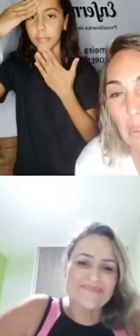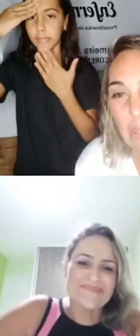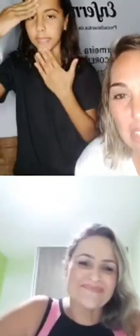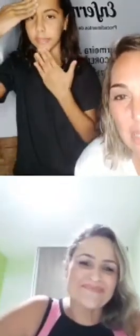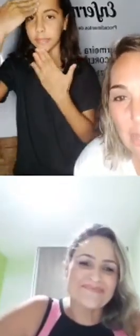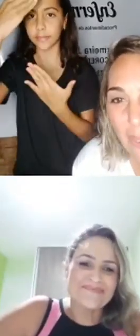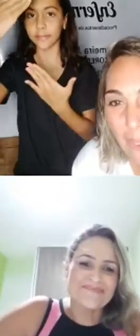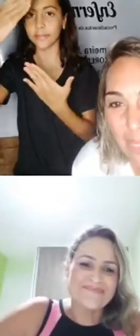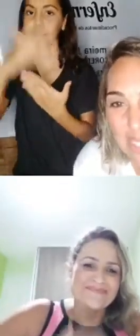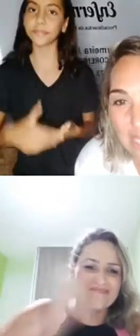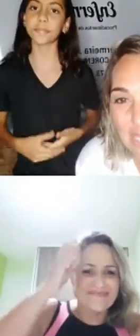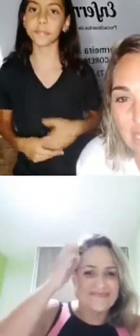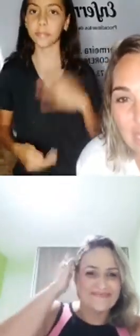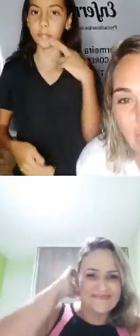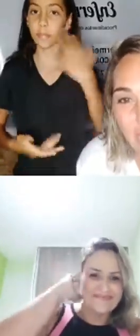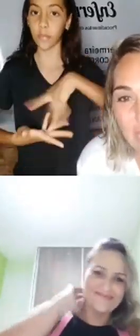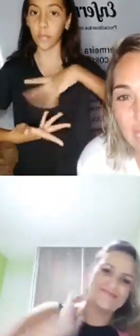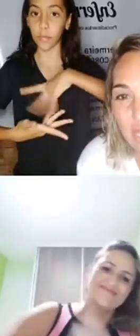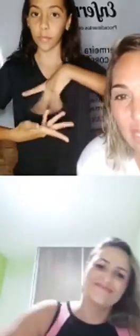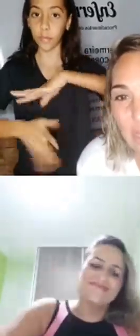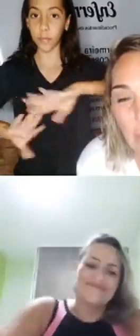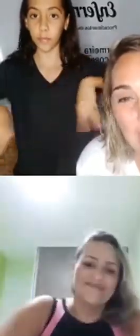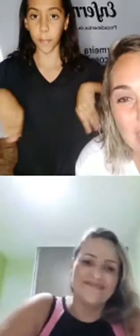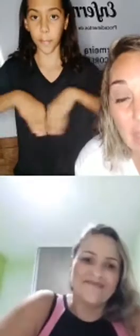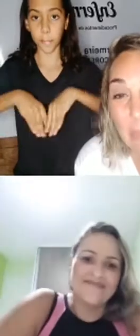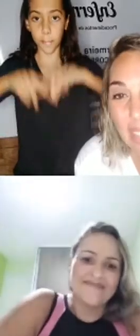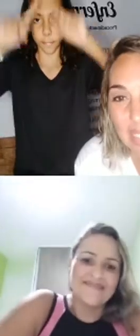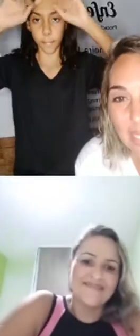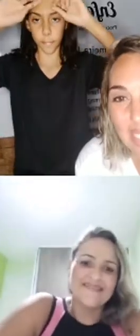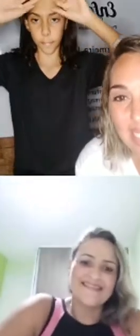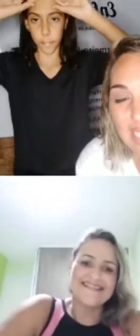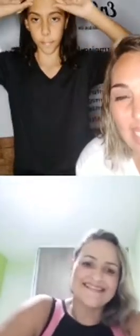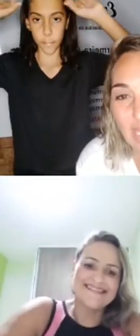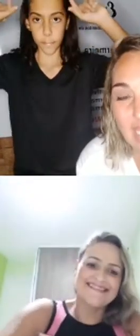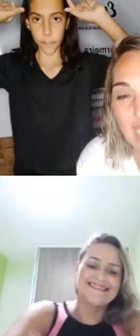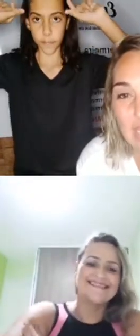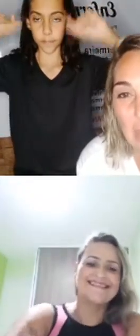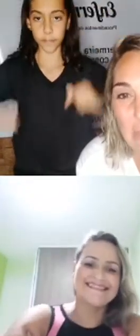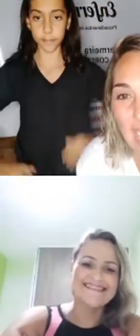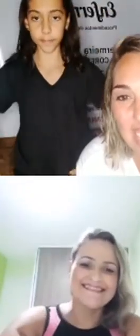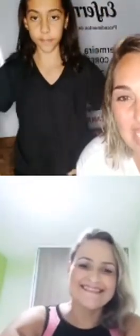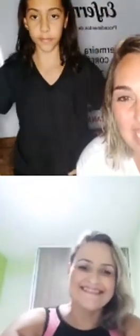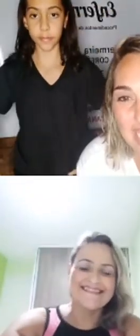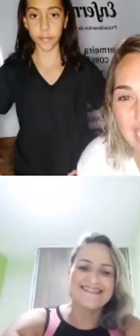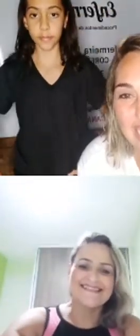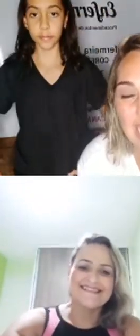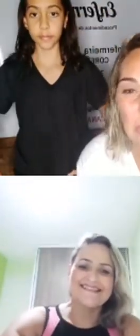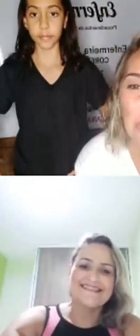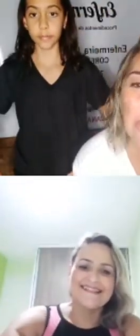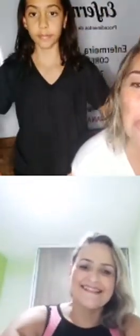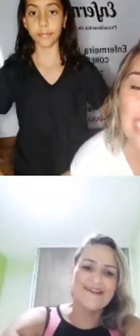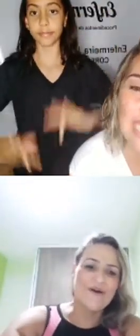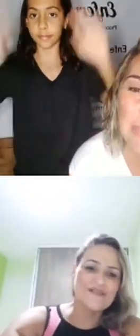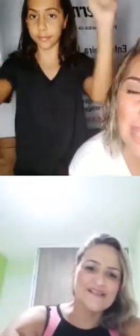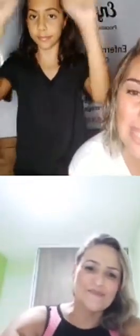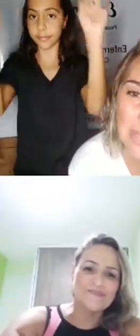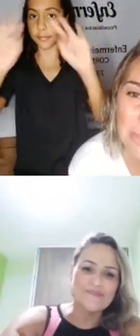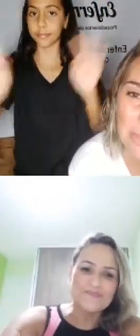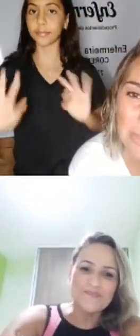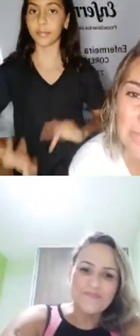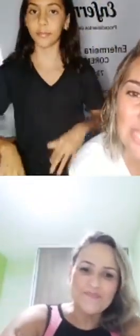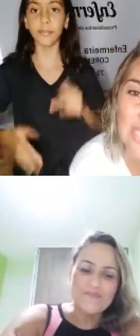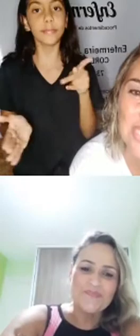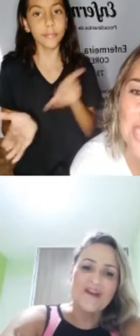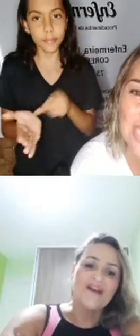aceito o convite do Rosa Consultório, doutora. É um prazer imenso ter a senhora na nossa página. Muito feliz Nossa.